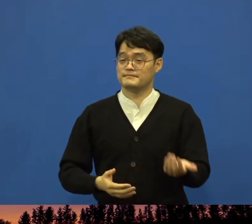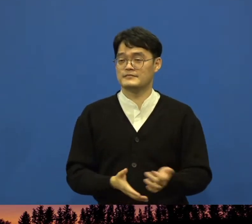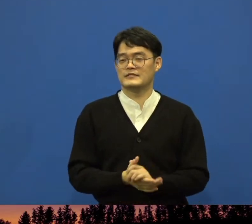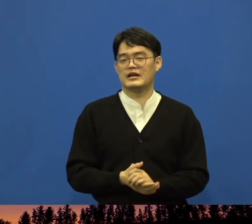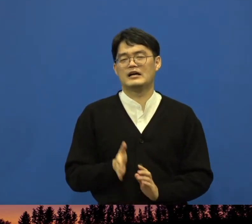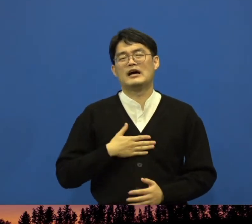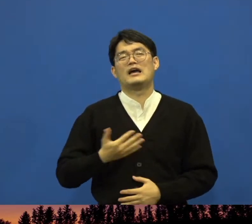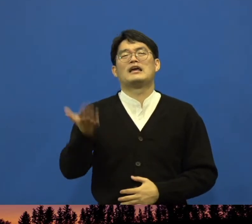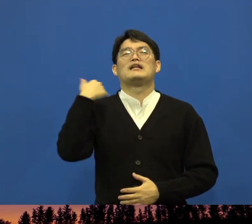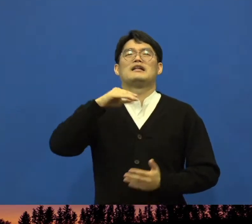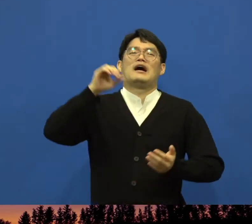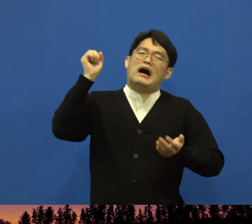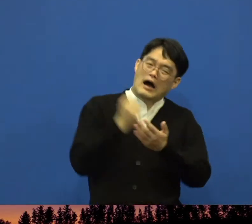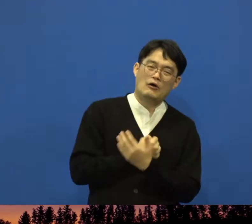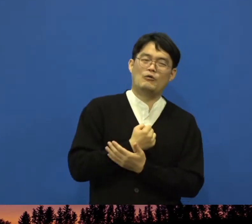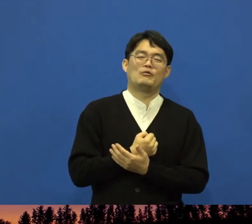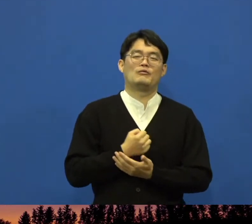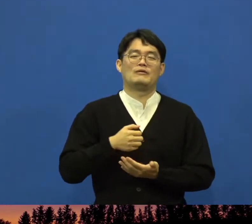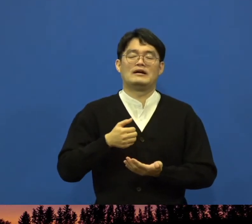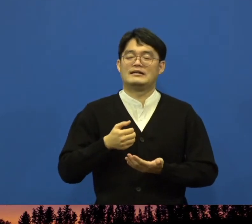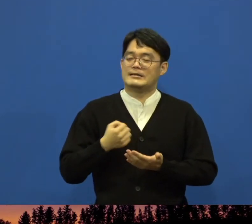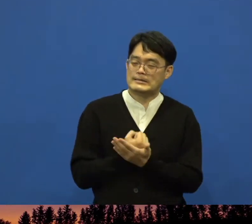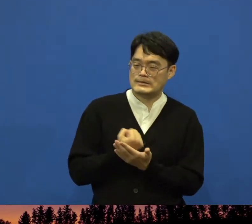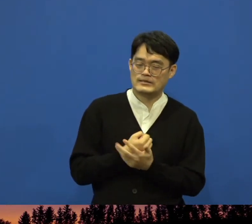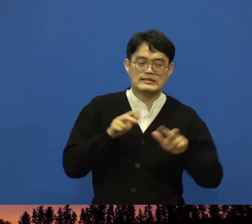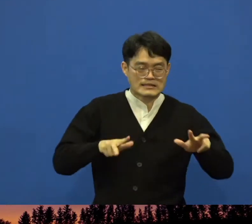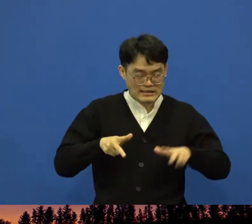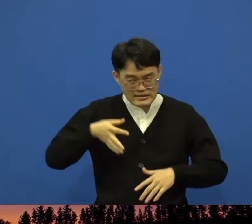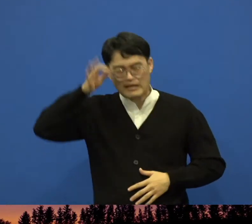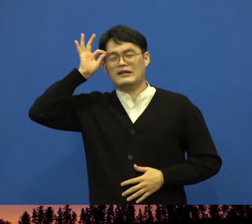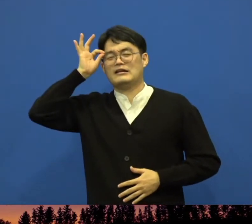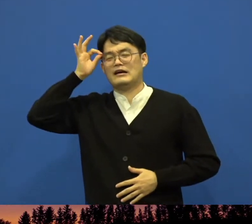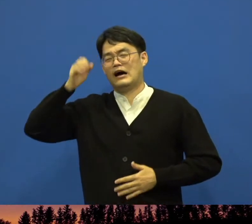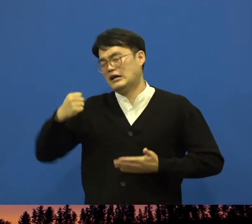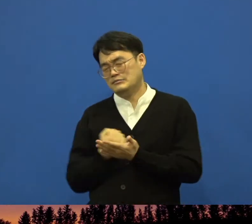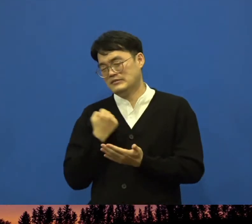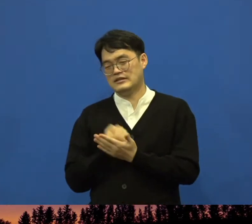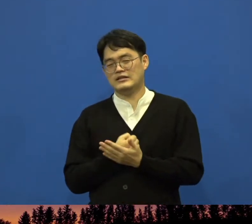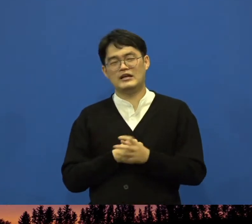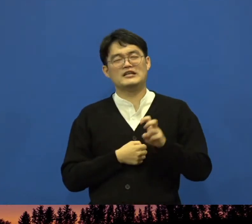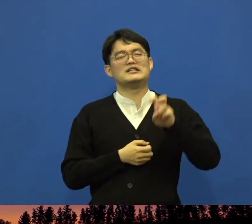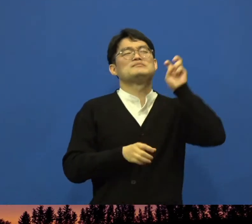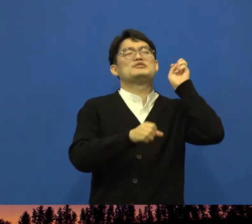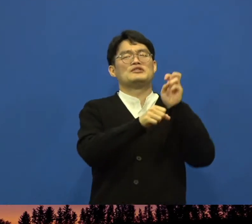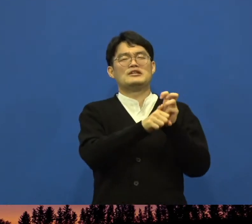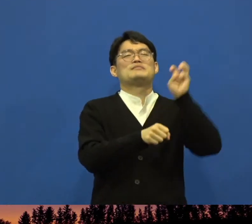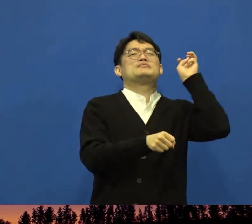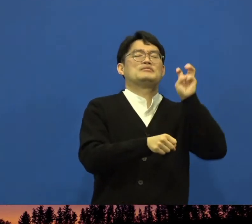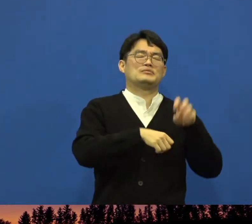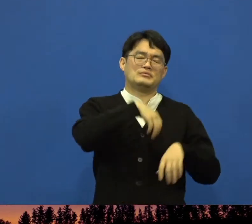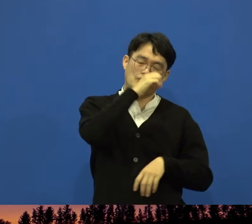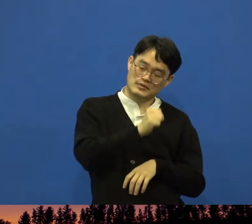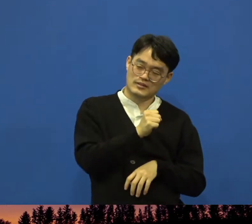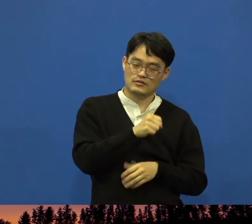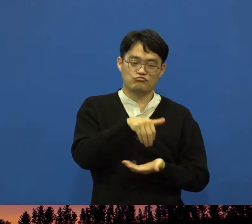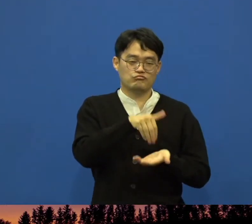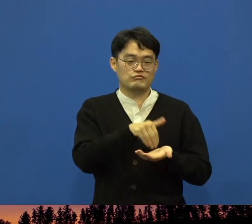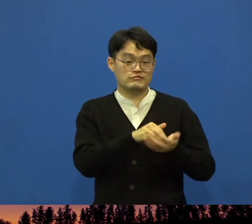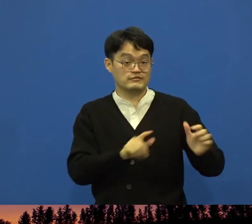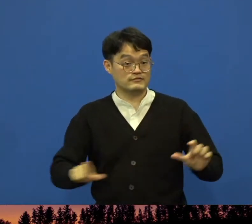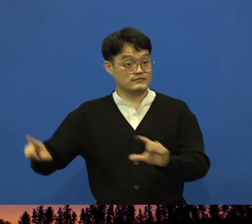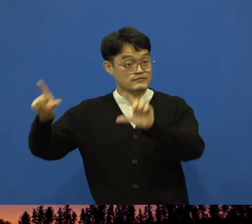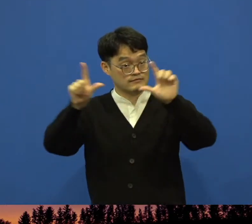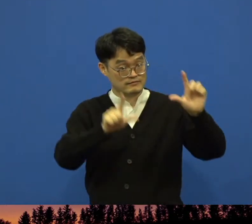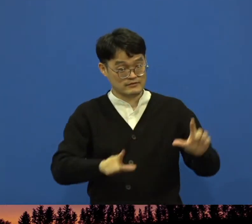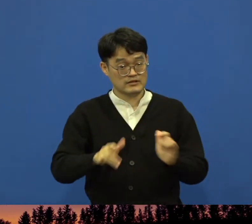그때 내가 못 깨달았다는 거예요. 이제 깨닫는다는 거예요. 진짜 기가 막힌 겁니다. 이거는 그러니까 솔로몬의